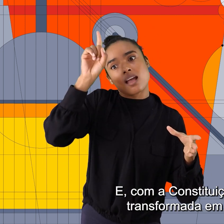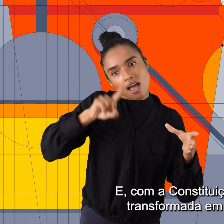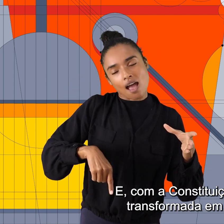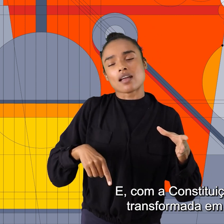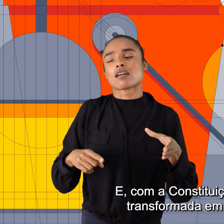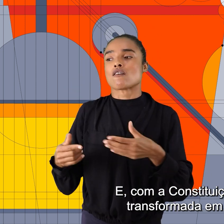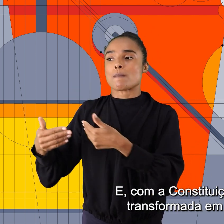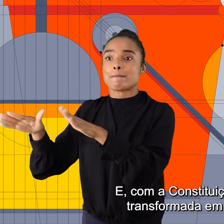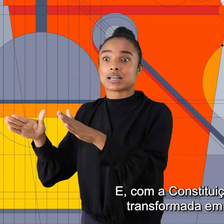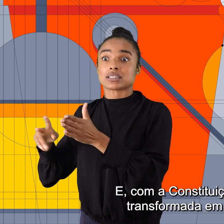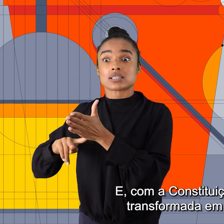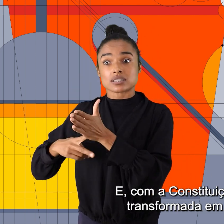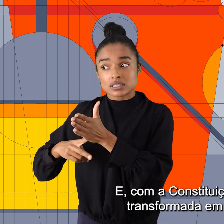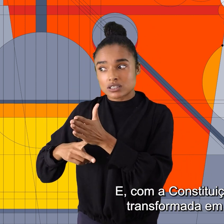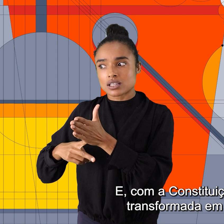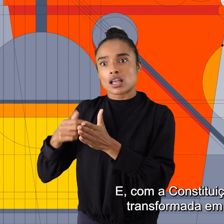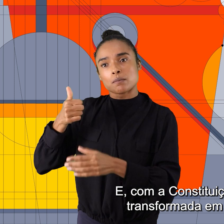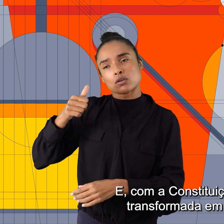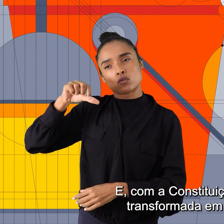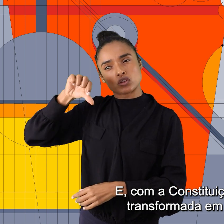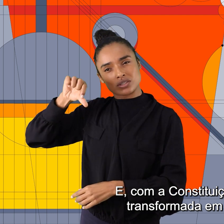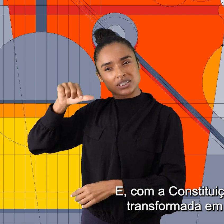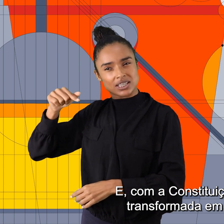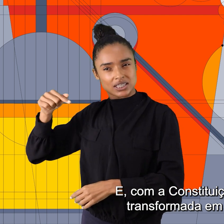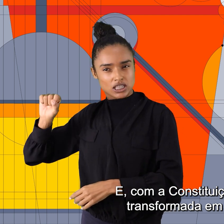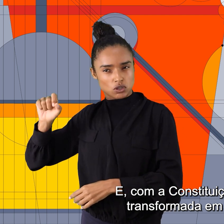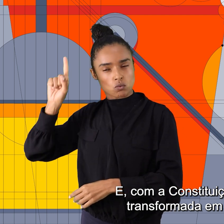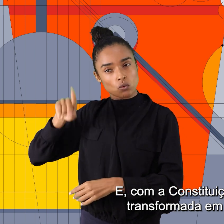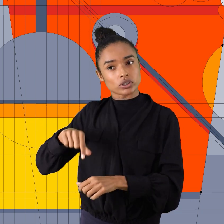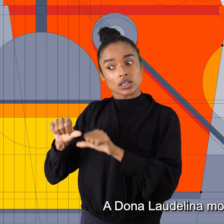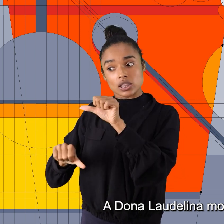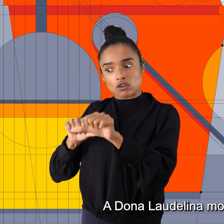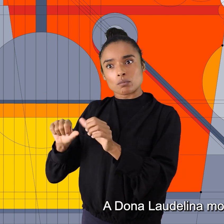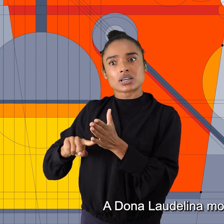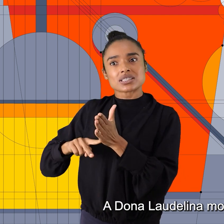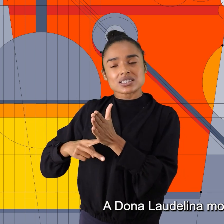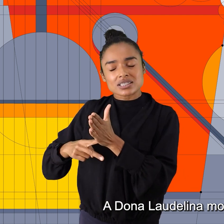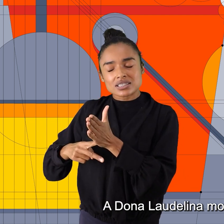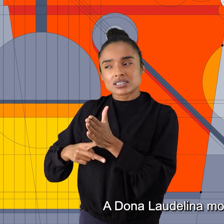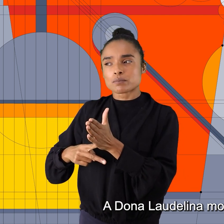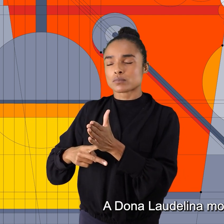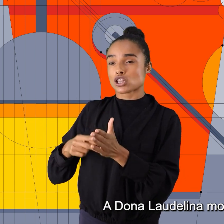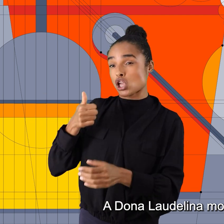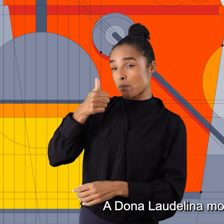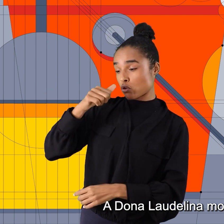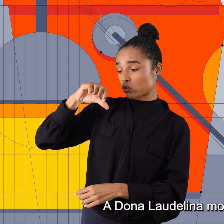com a Constituição de 88, transformada em sindicato. A Dona Laudelina morreu